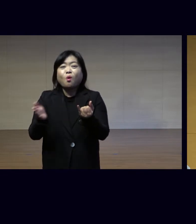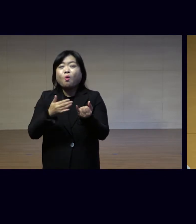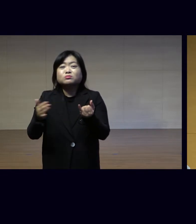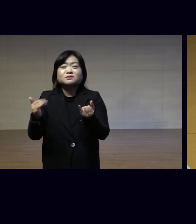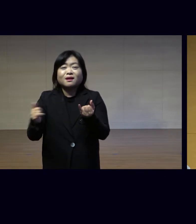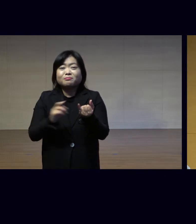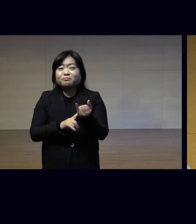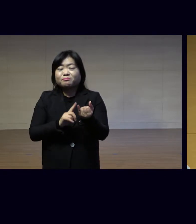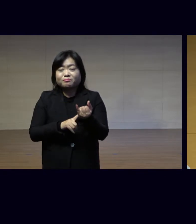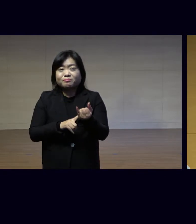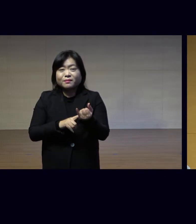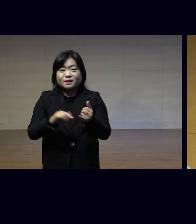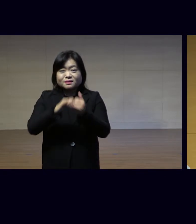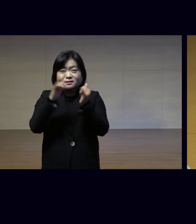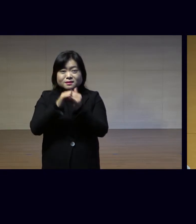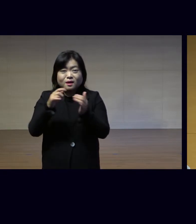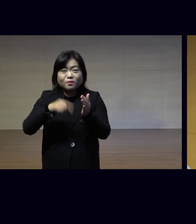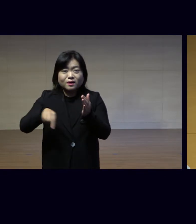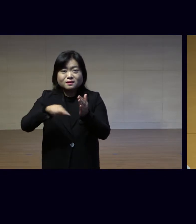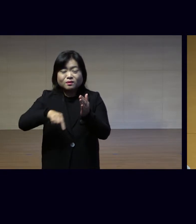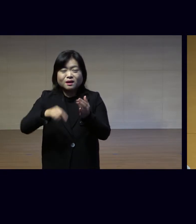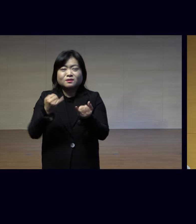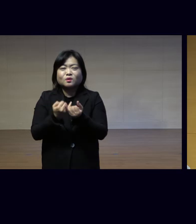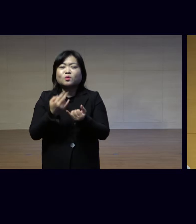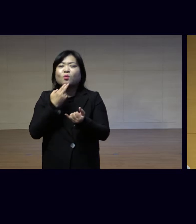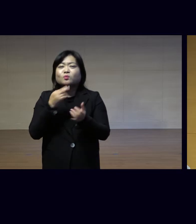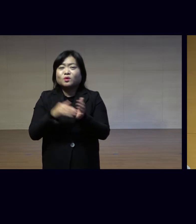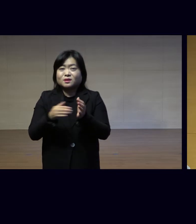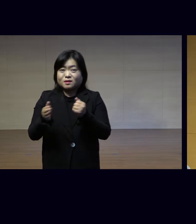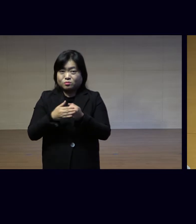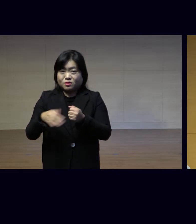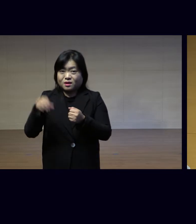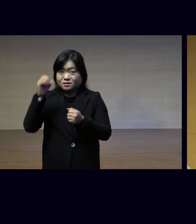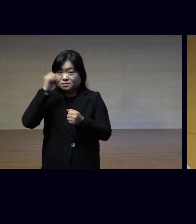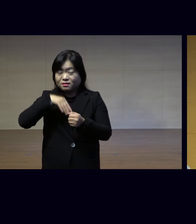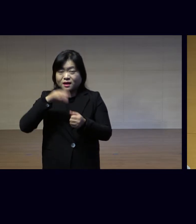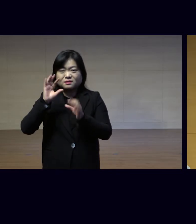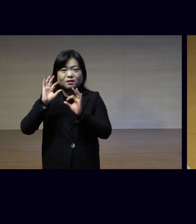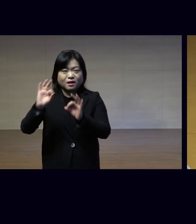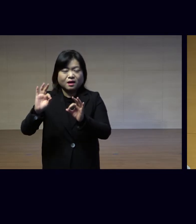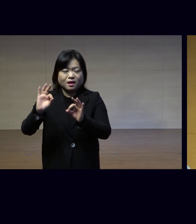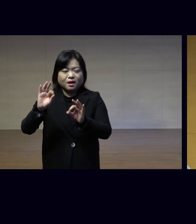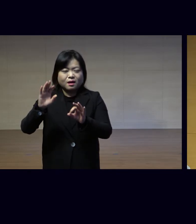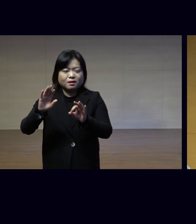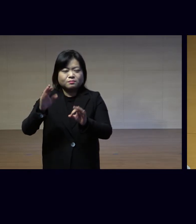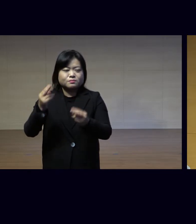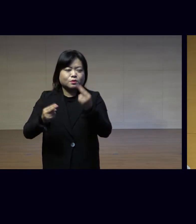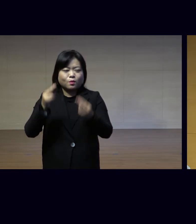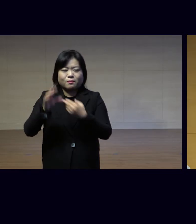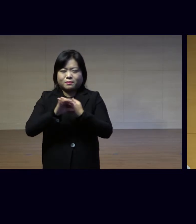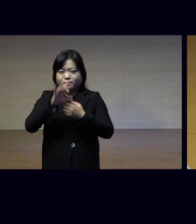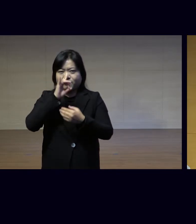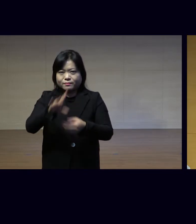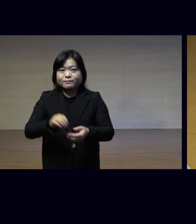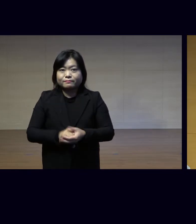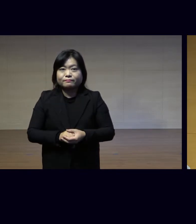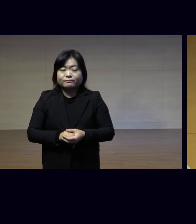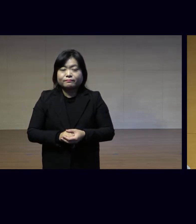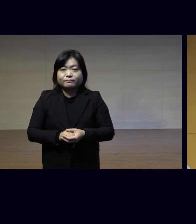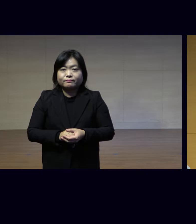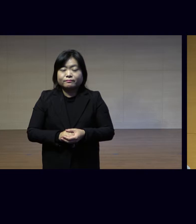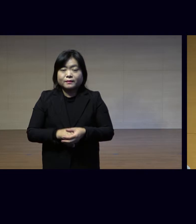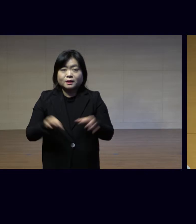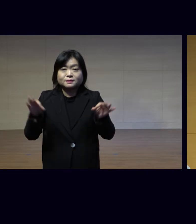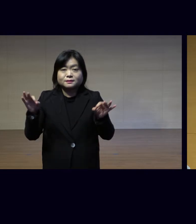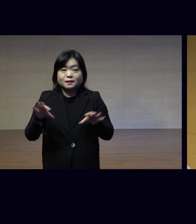그 사회 생활에서 여성이 없었기 때문에 그걸 단순히 그렇게 하기는 좀 힘들 것 같습니다. 그리고 이제 아까